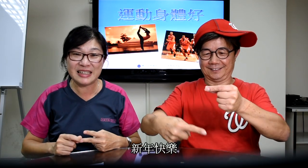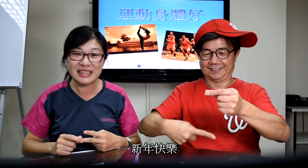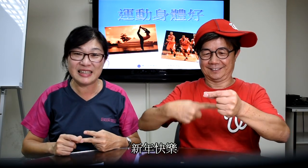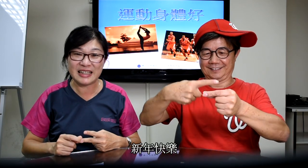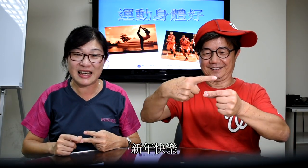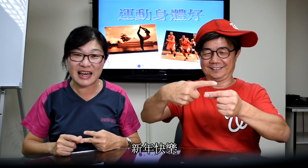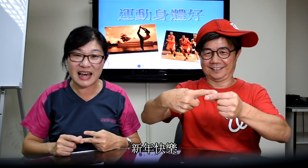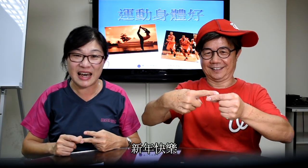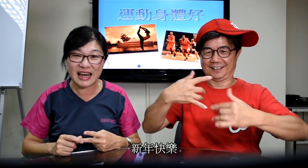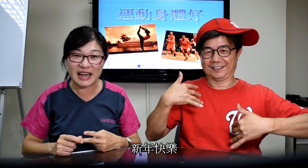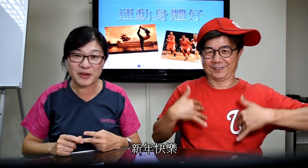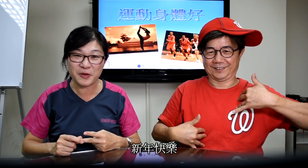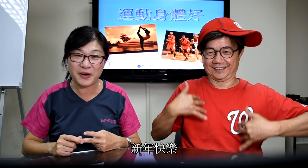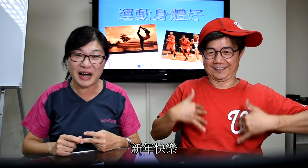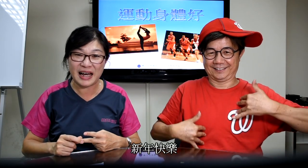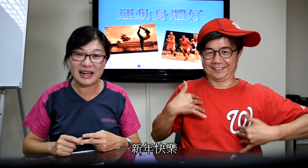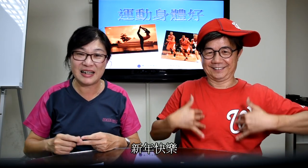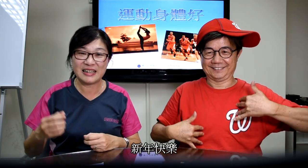新年快乐，